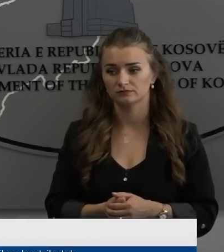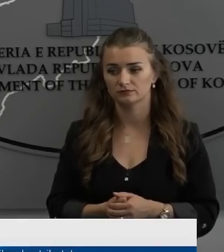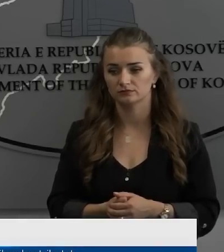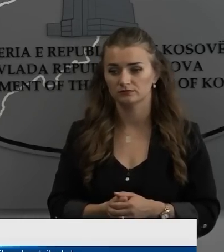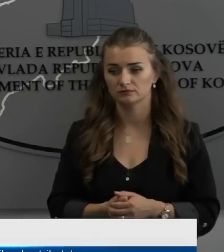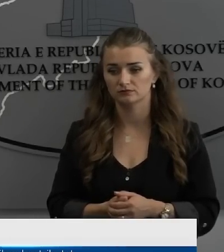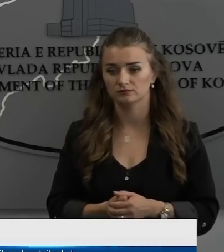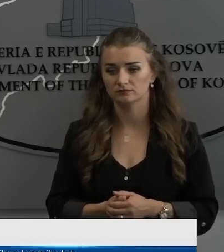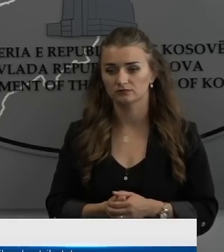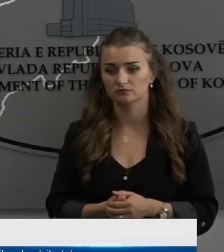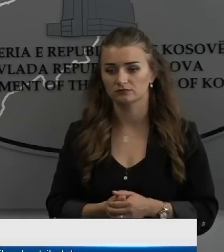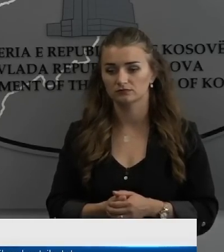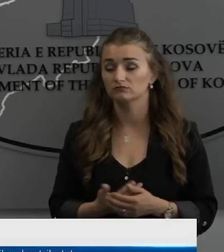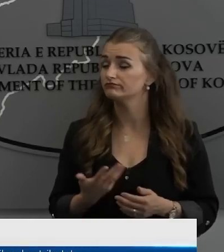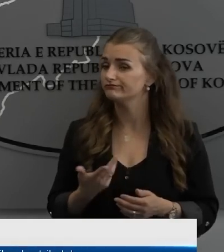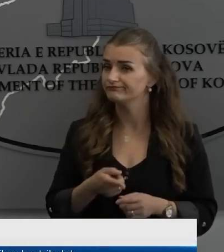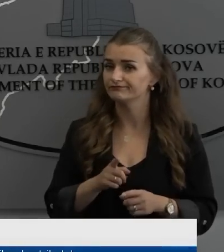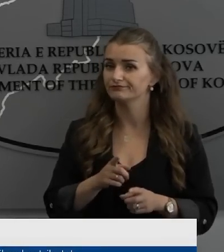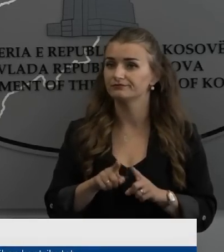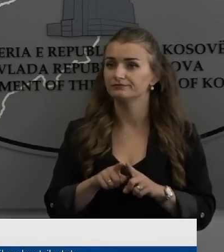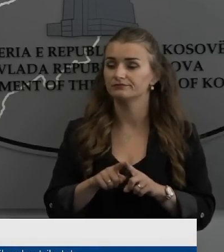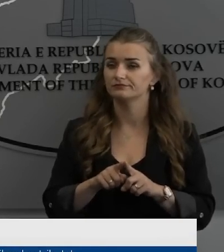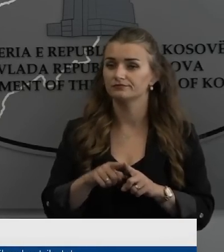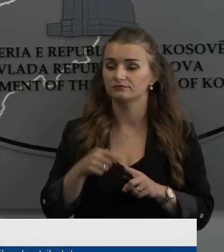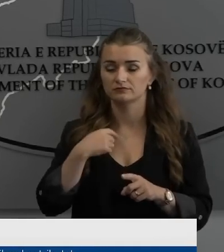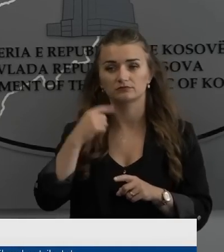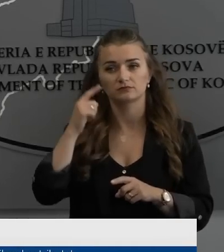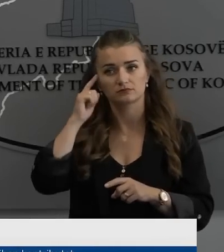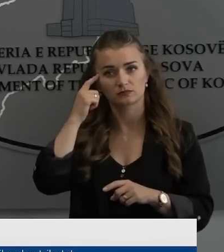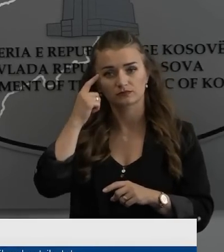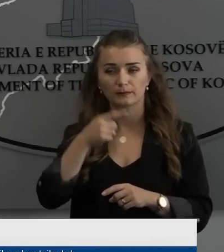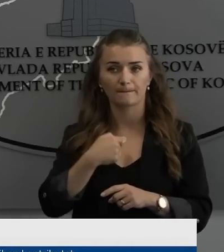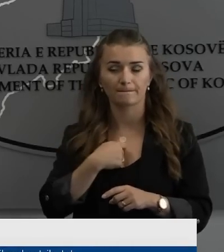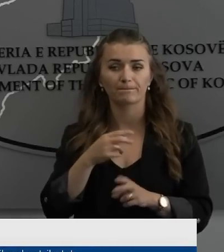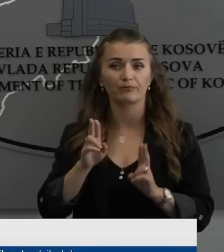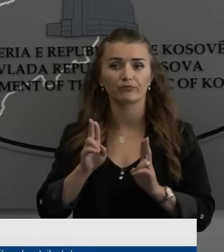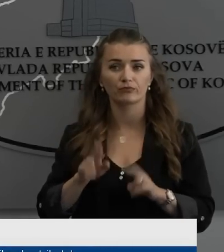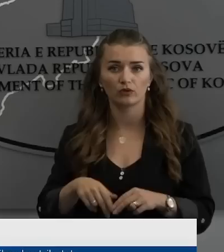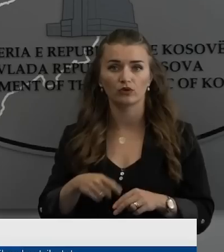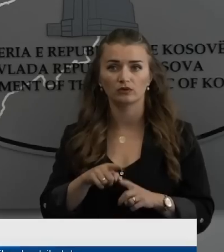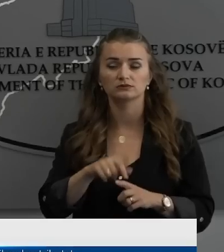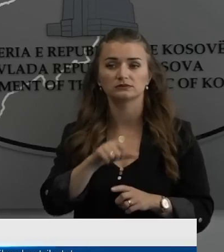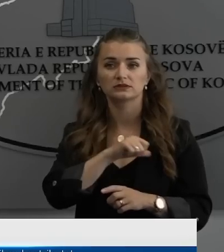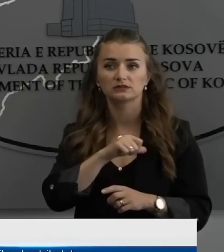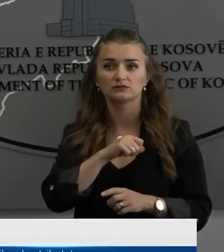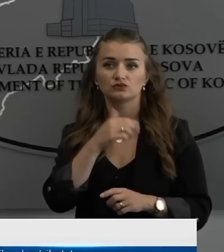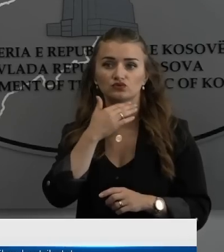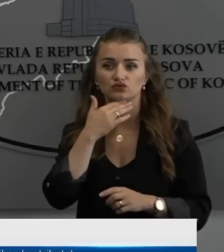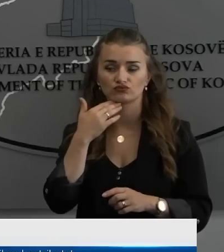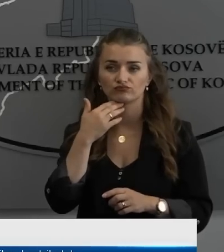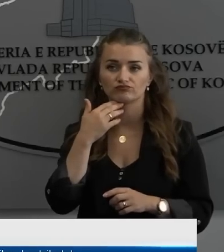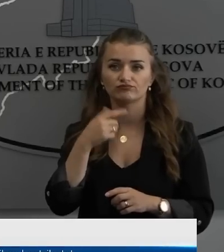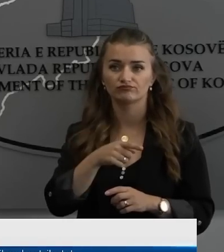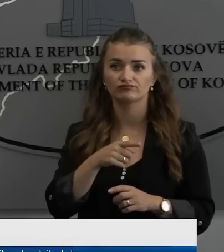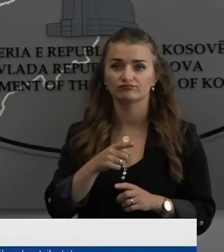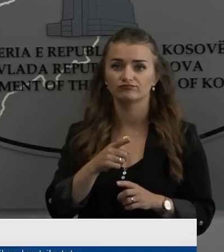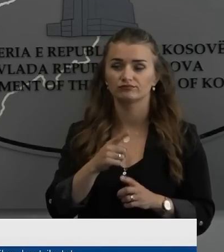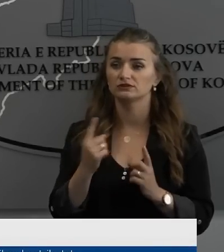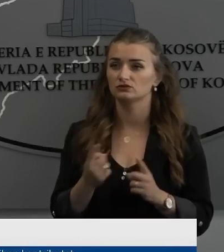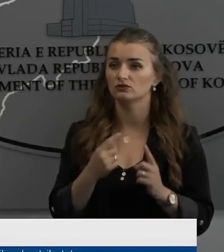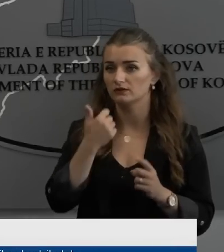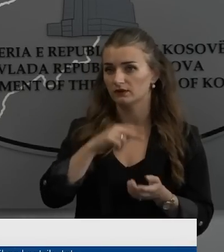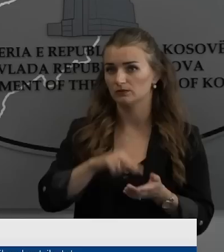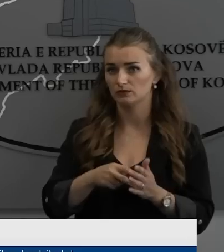në këtë mënyrë unë besoj që kemi treguar gatishmërinë edhe interesimin ton maksimal për deeskalim. Unë